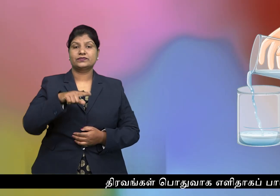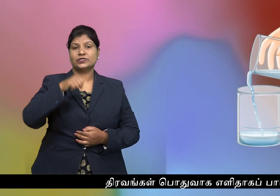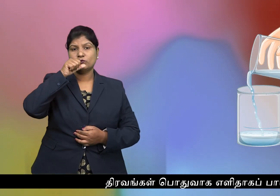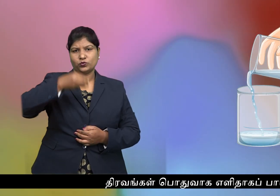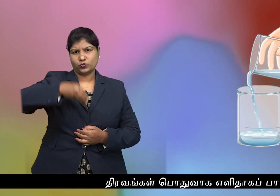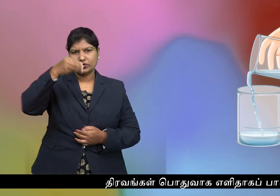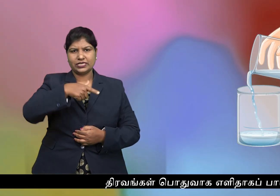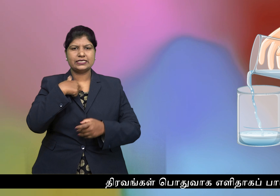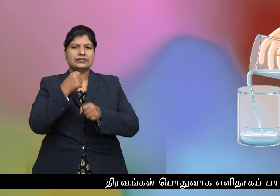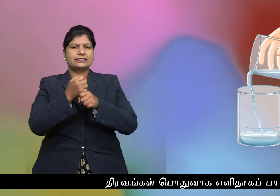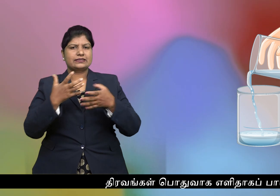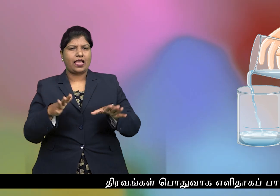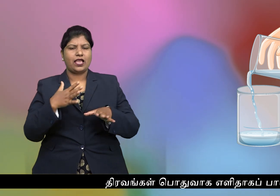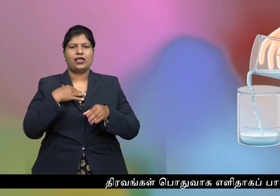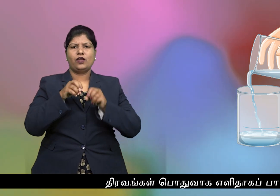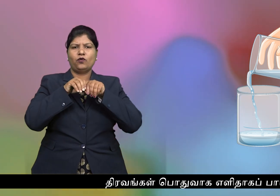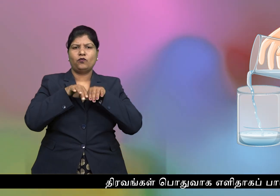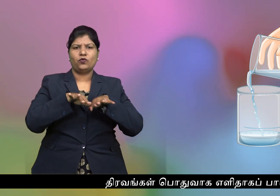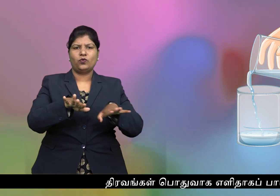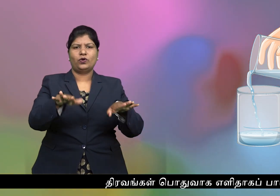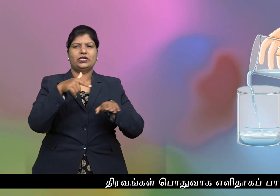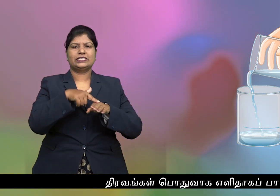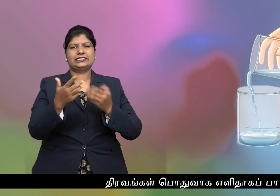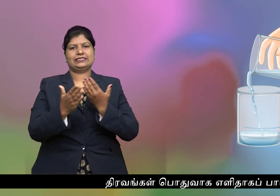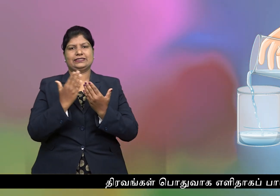திரவங்கள் பொதுவாக எளிதாக பாயும்.